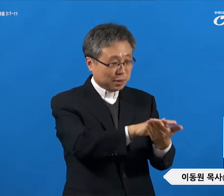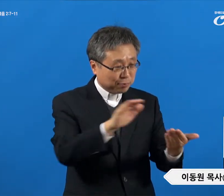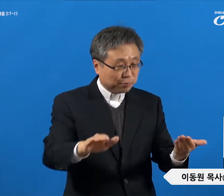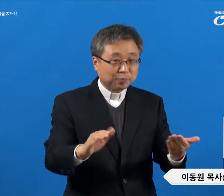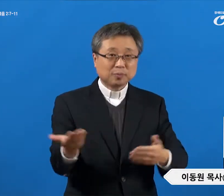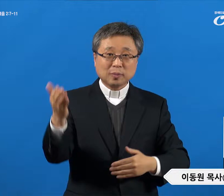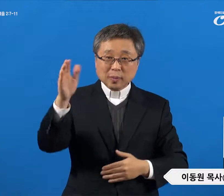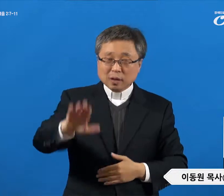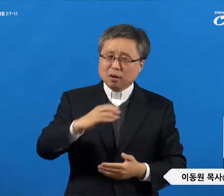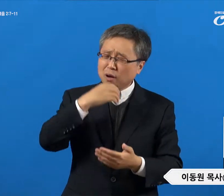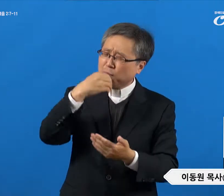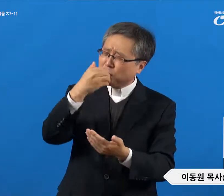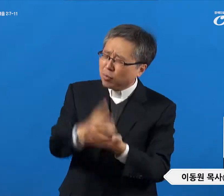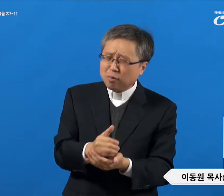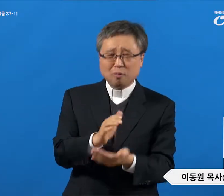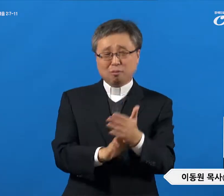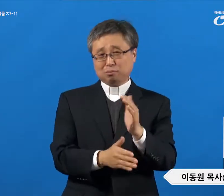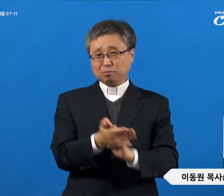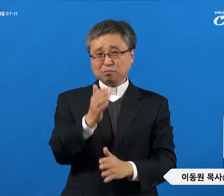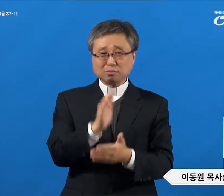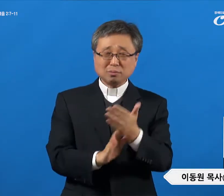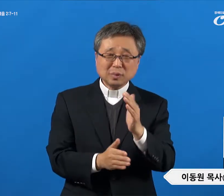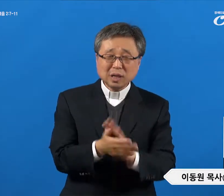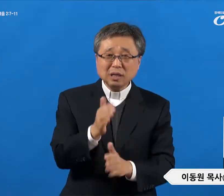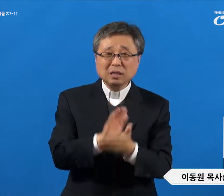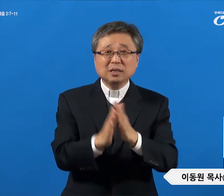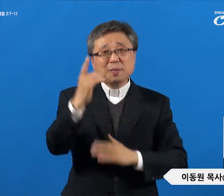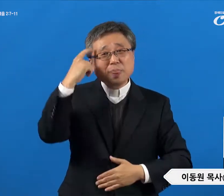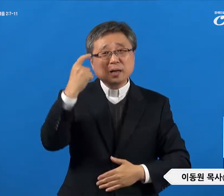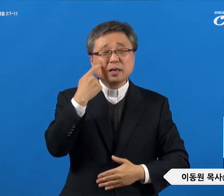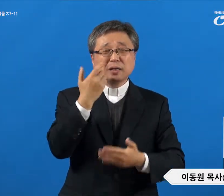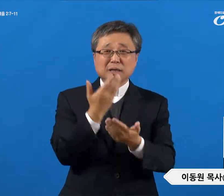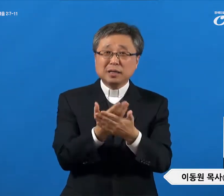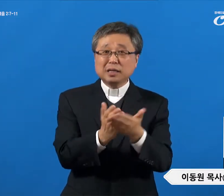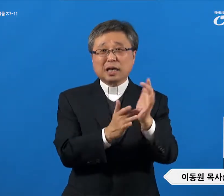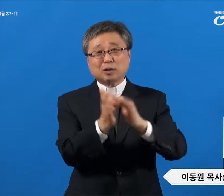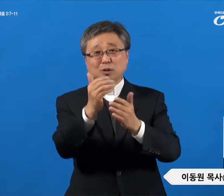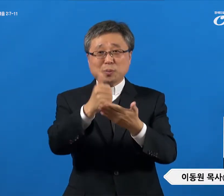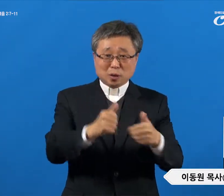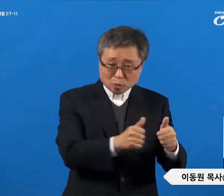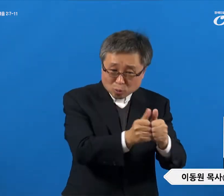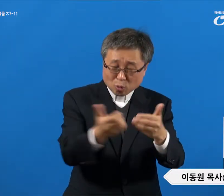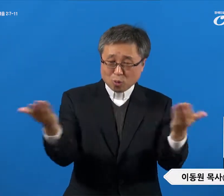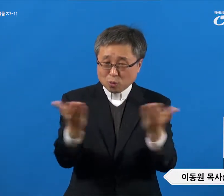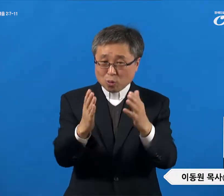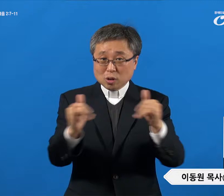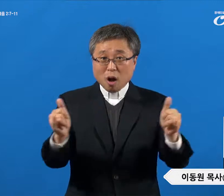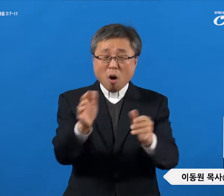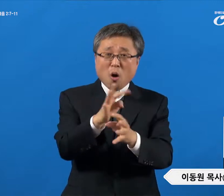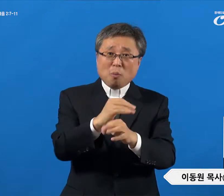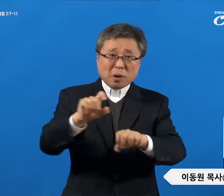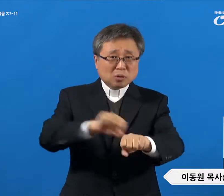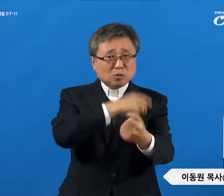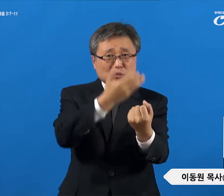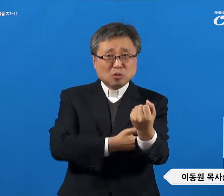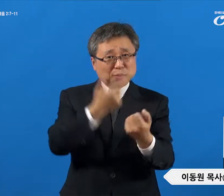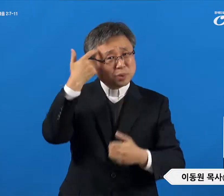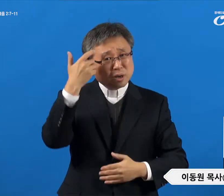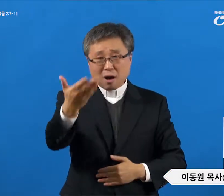근데도 감격이 없어요. 네? 생각해보세요. 내가 예수님의 동력자라는 거 얼마나 놀라운 특권인데, 예수님과 함께